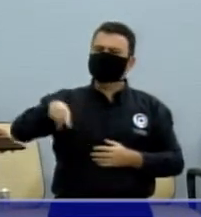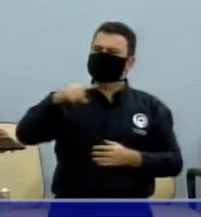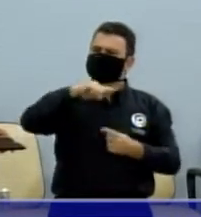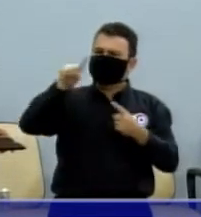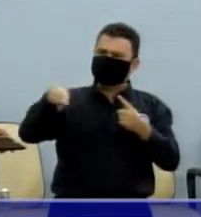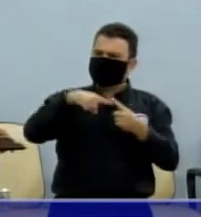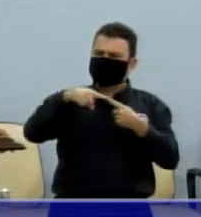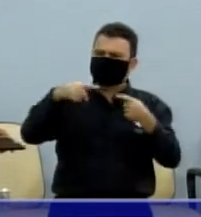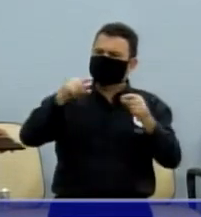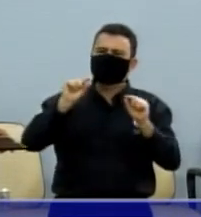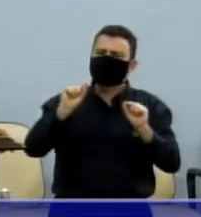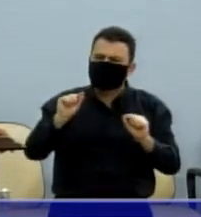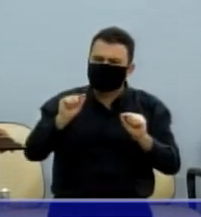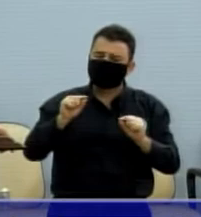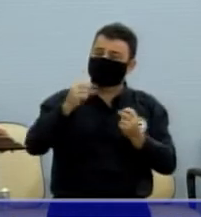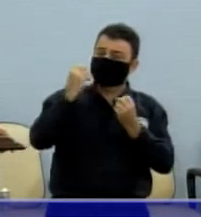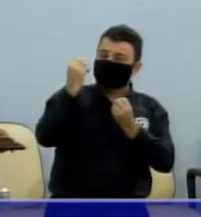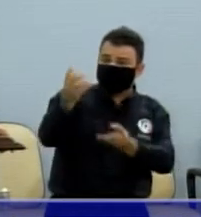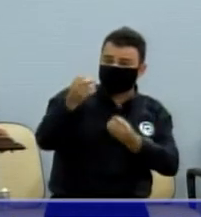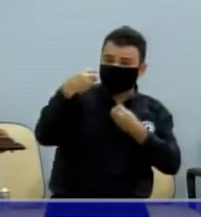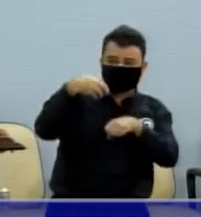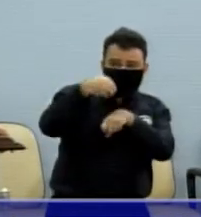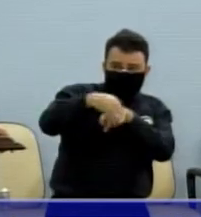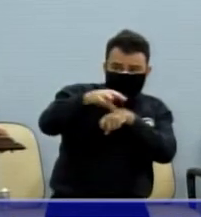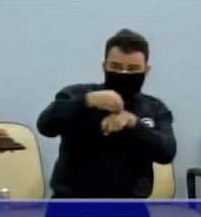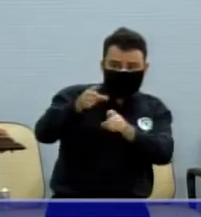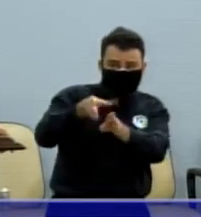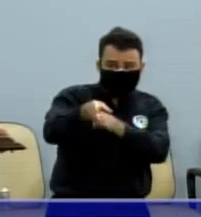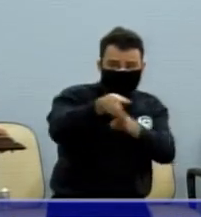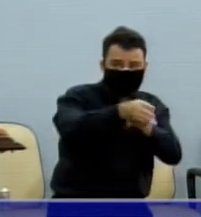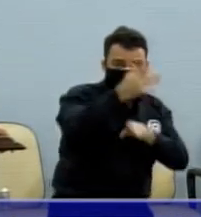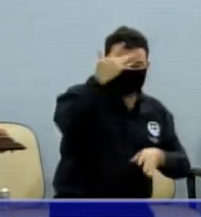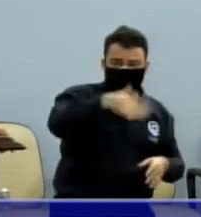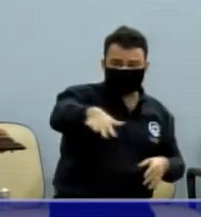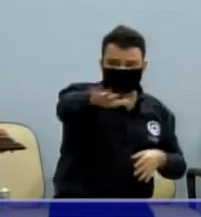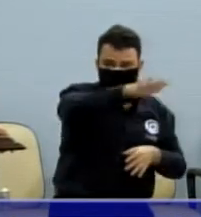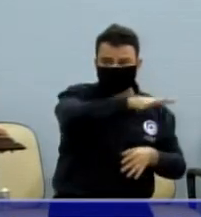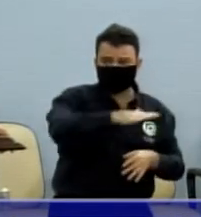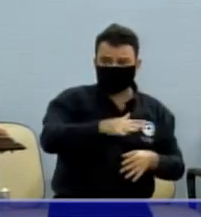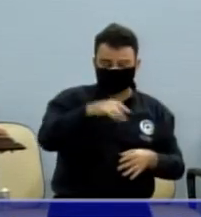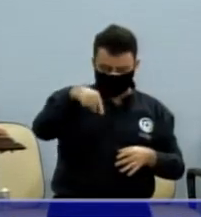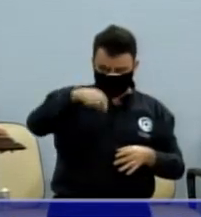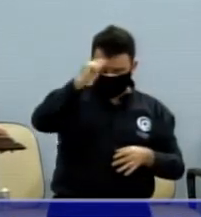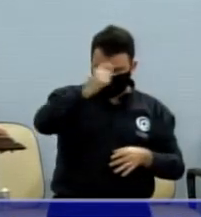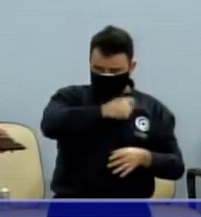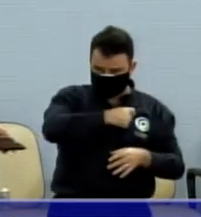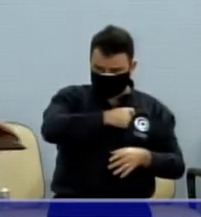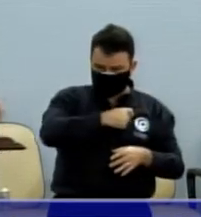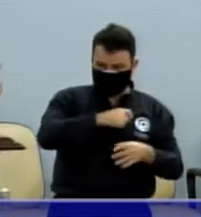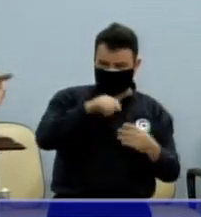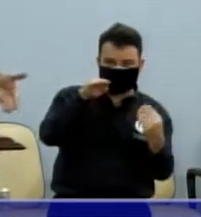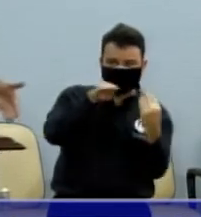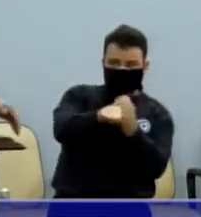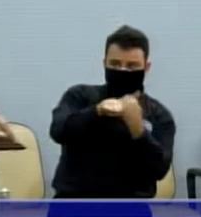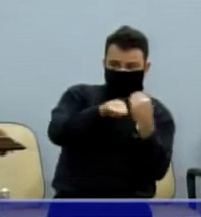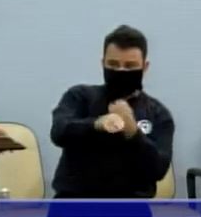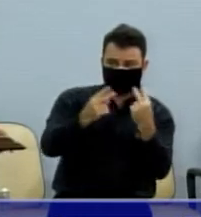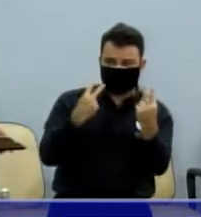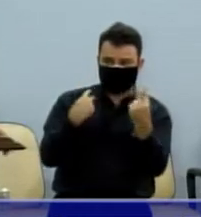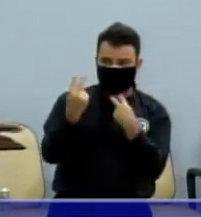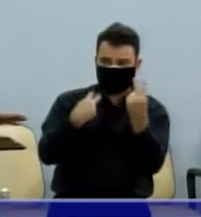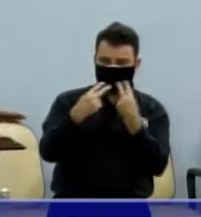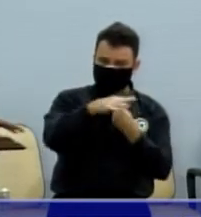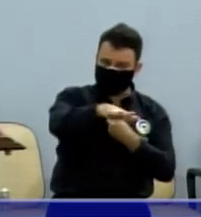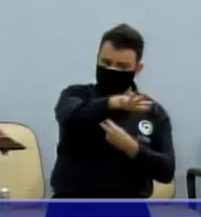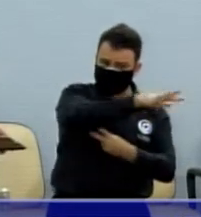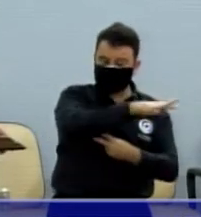orientar a população, desde já, sobre a situação do trânsito naquele local futuramente, em breve, assim que iniciar